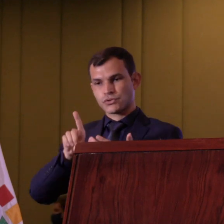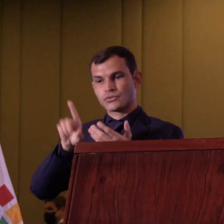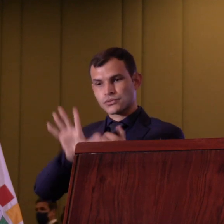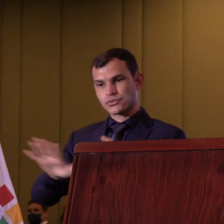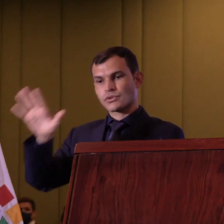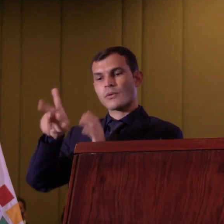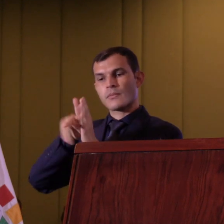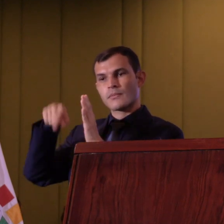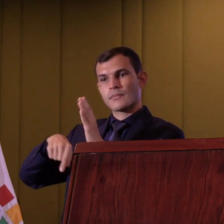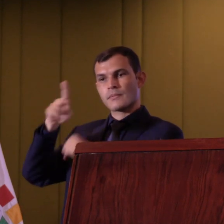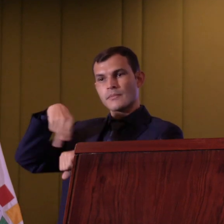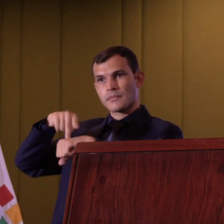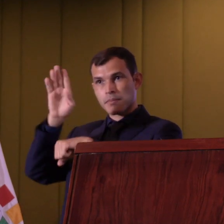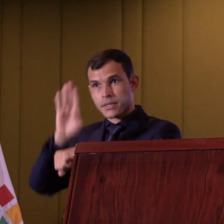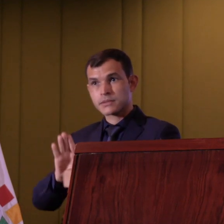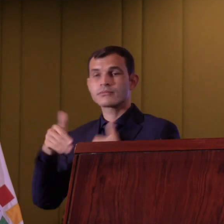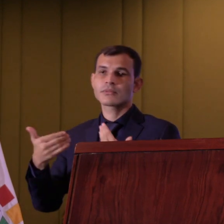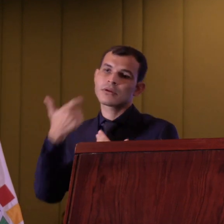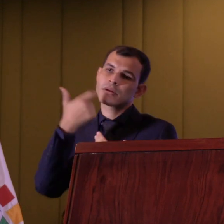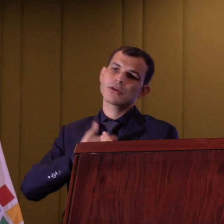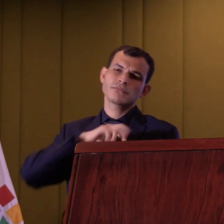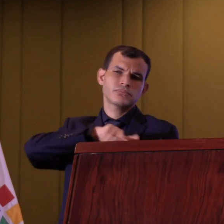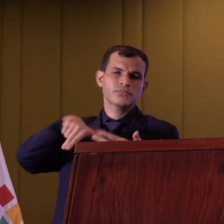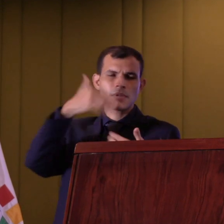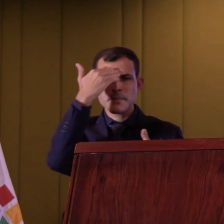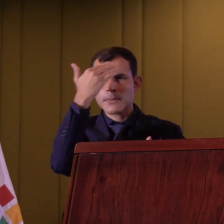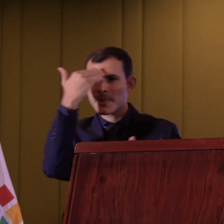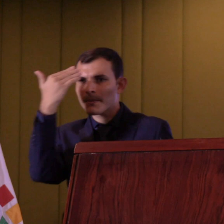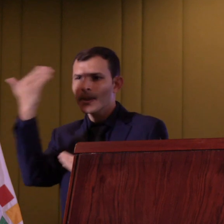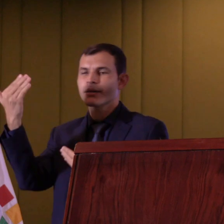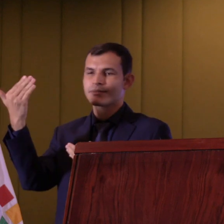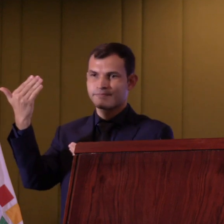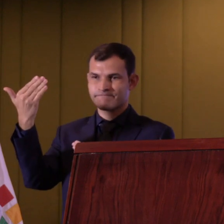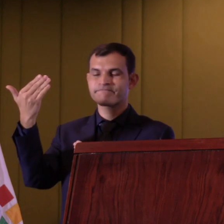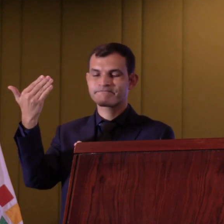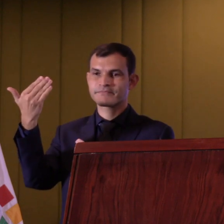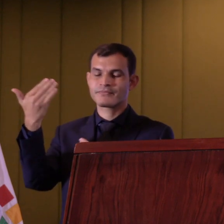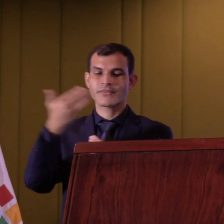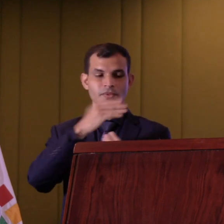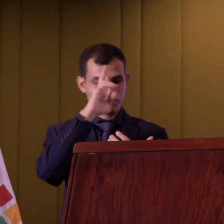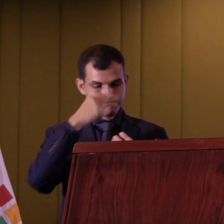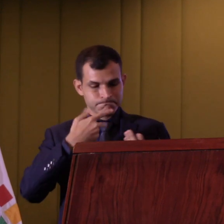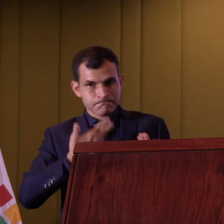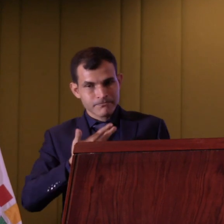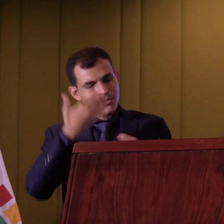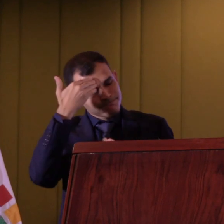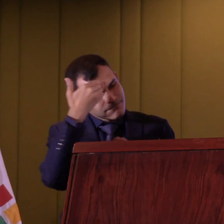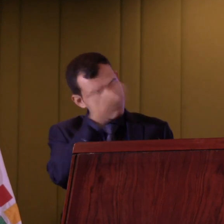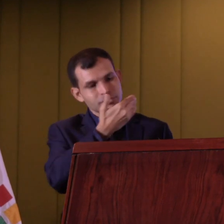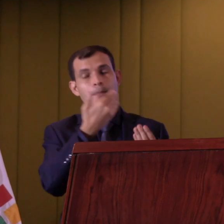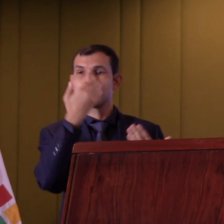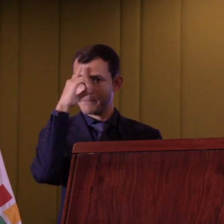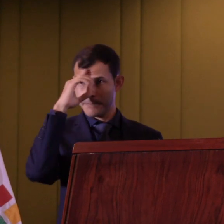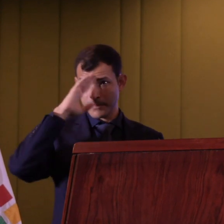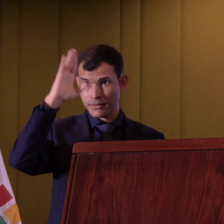justiça diversos agradecimentos a fazer pelo reconhecimento recebido. Primeiramente, agradeço ao senhor